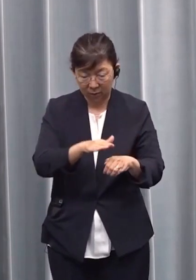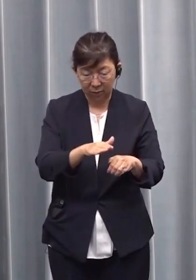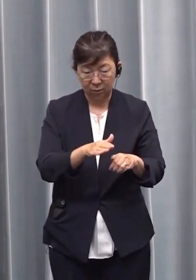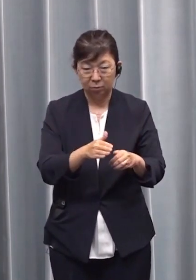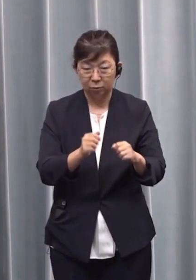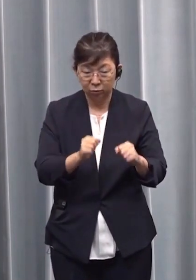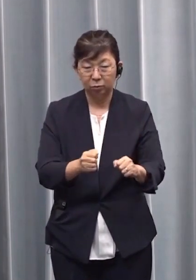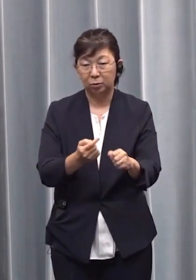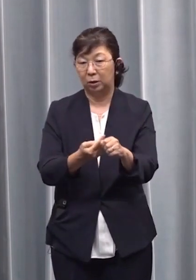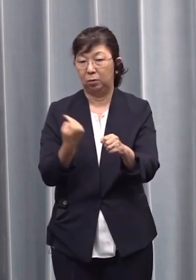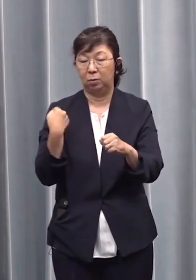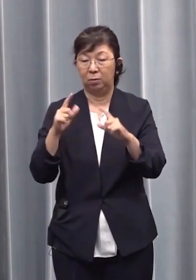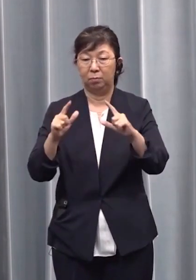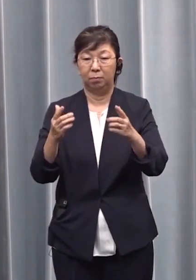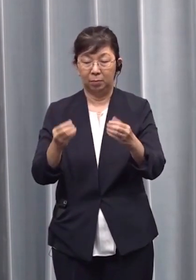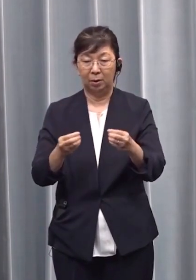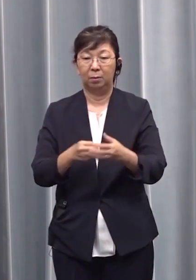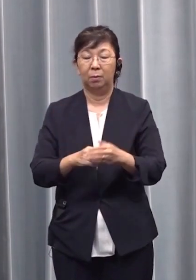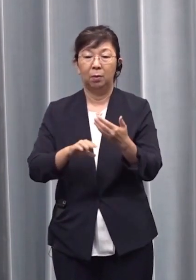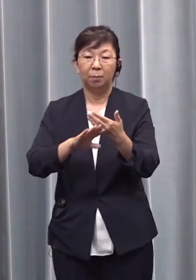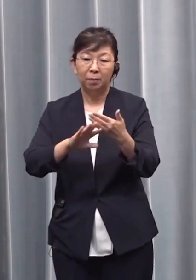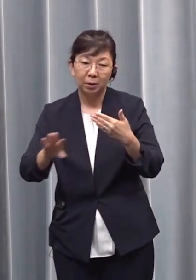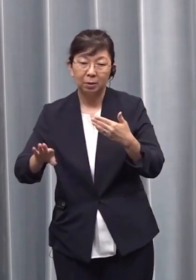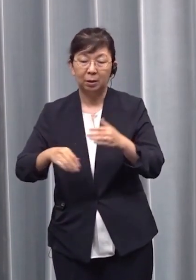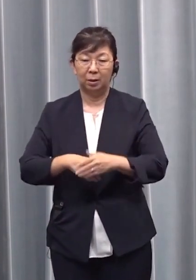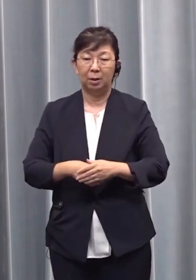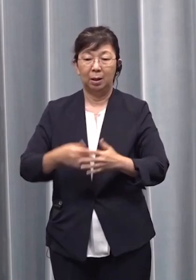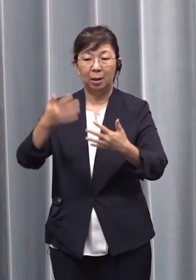でこれと別にですね、昨日、映画